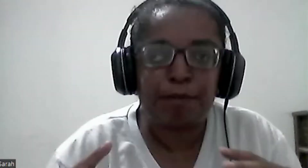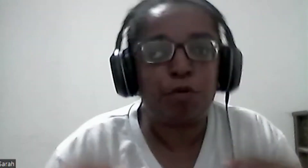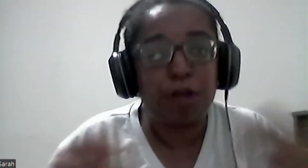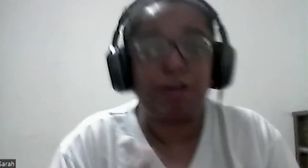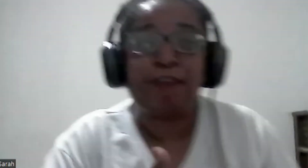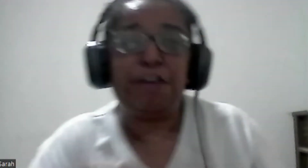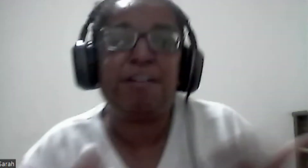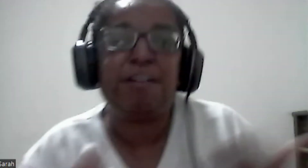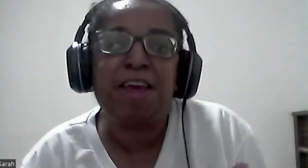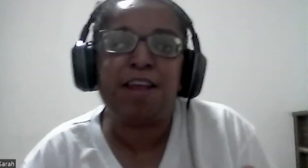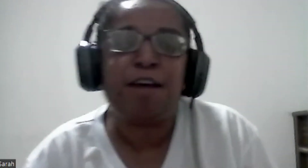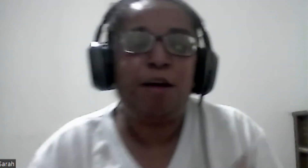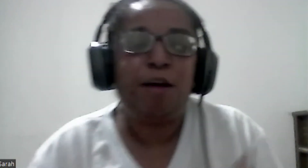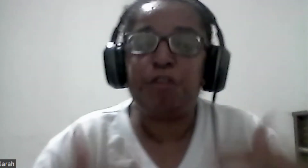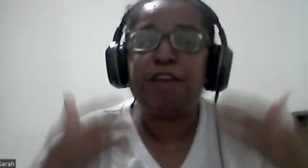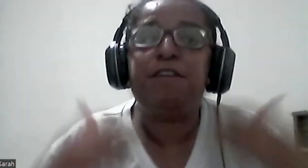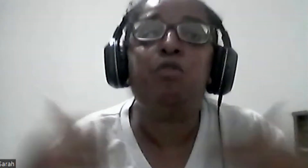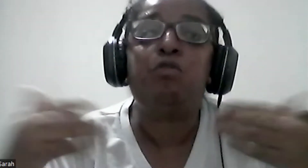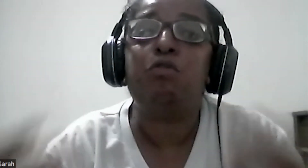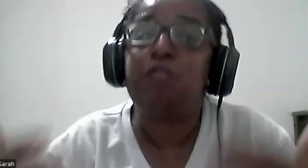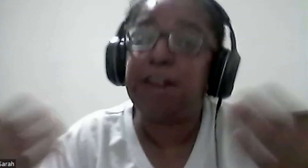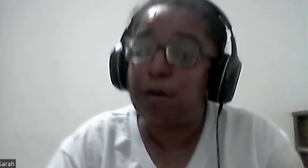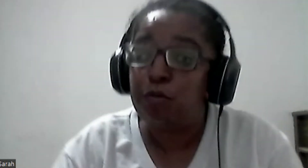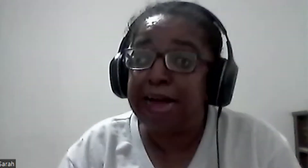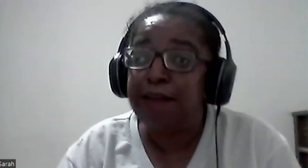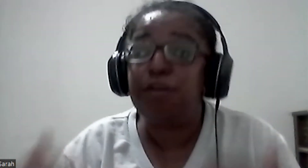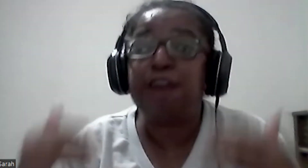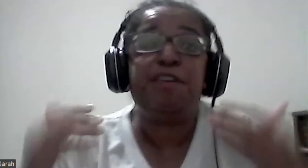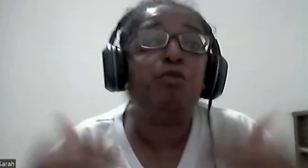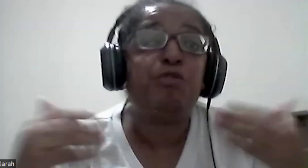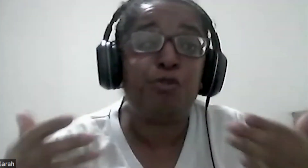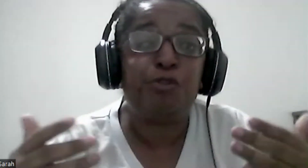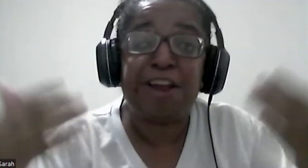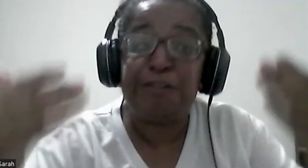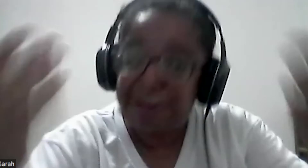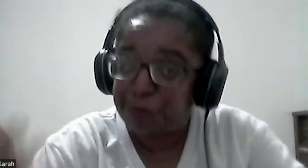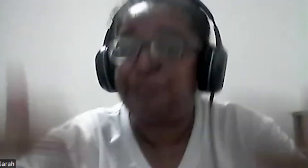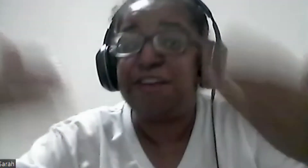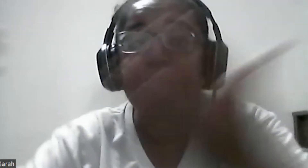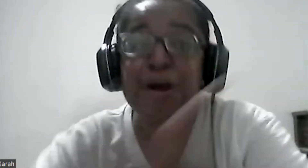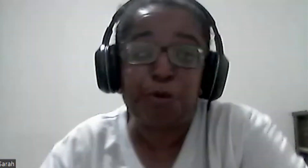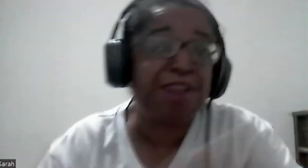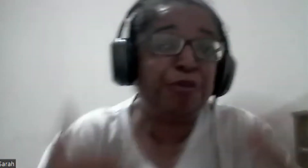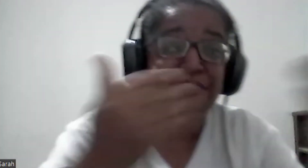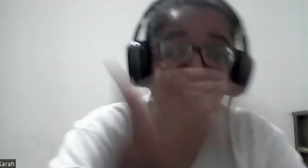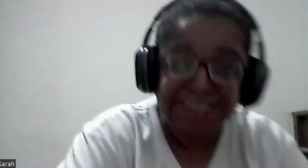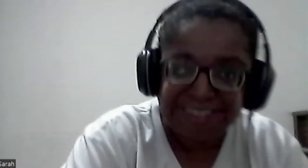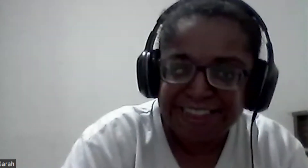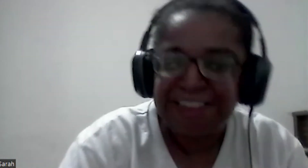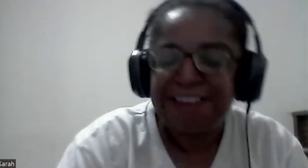porque eu já venho nessa vivência, porque eu já vi muitos surdos sendo acusados, já vi muitos surdos sendo dito que fez uma coisa e não fez, e